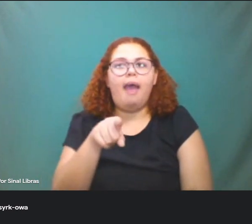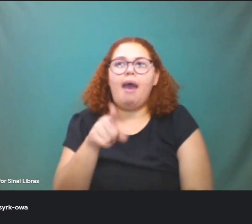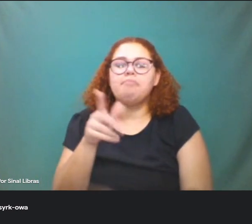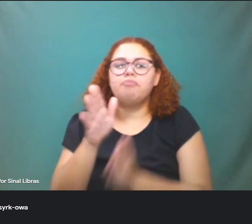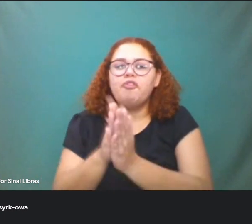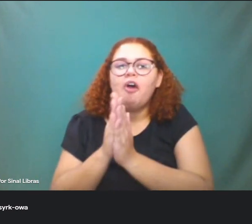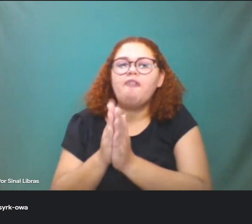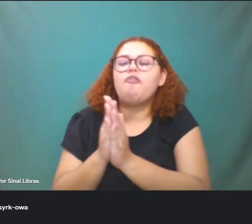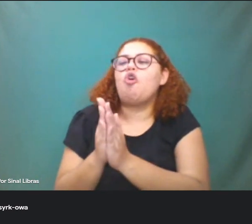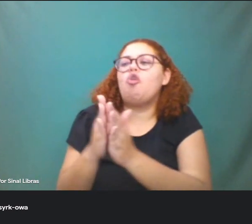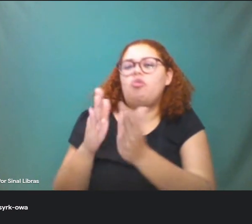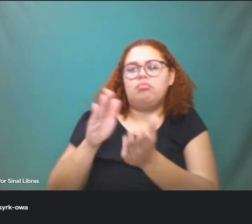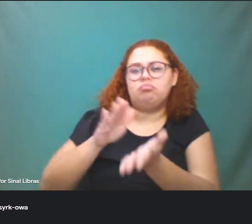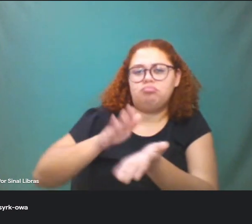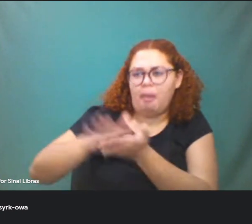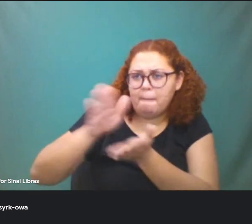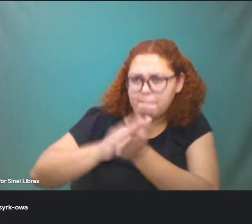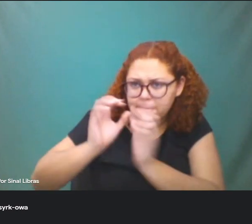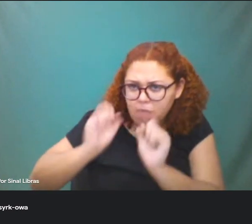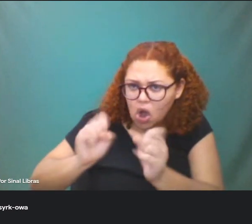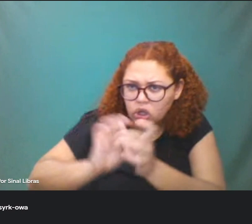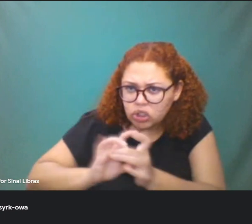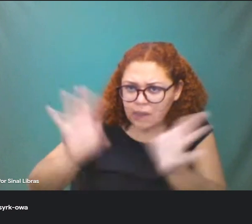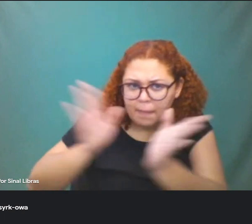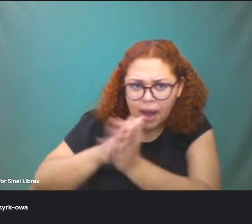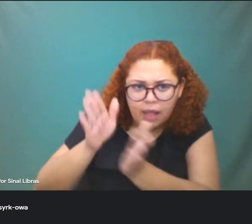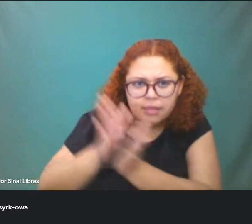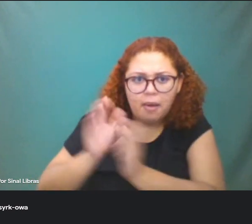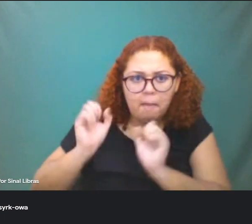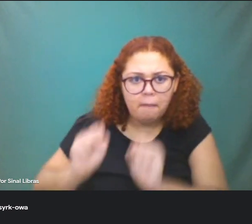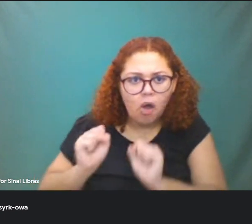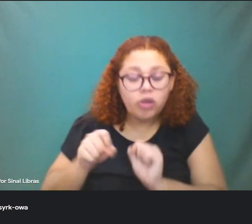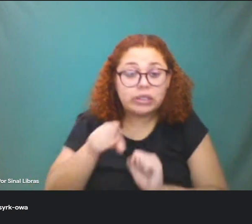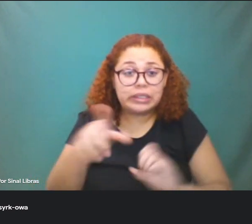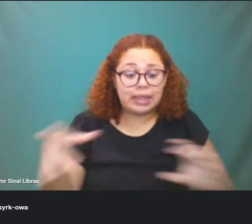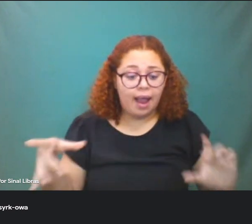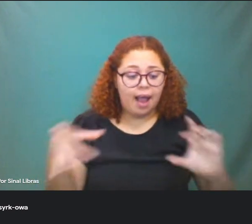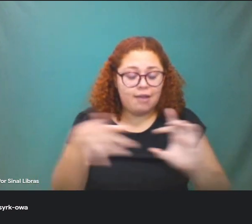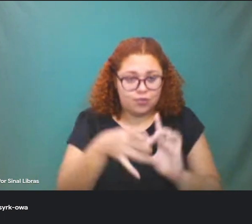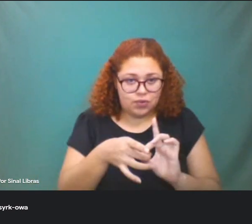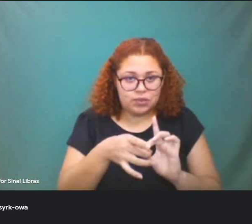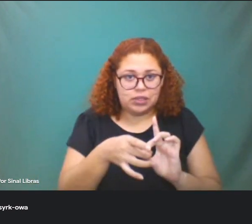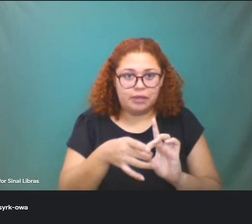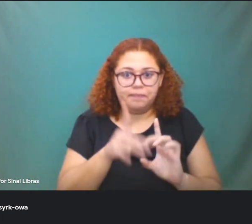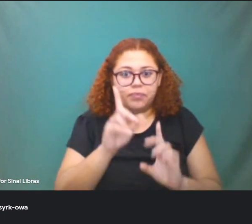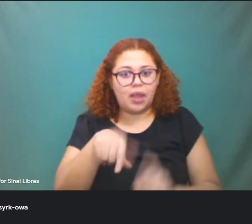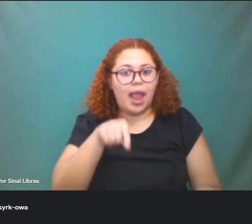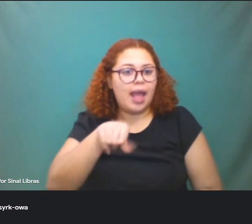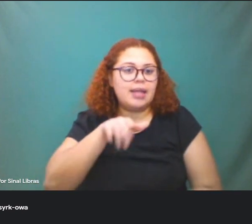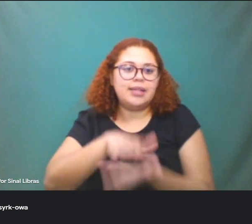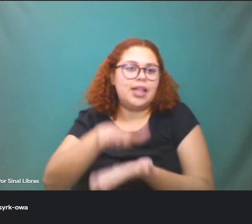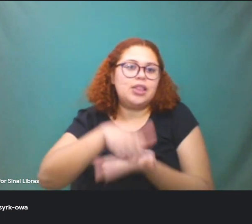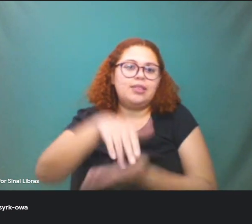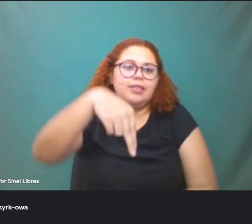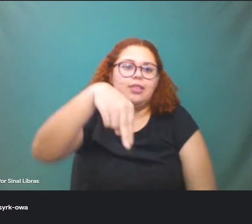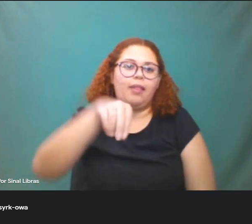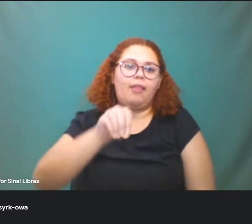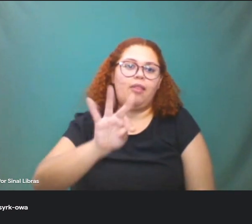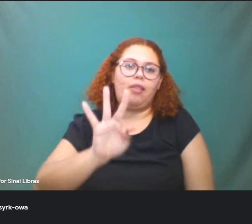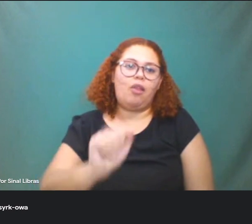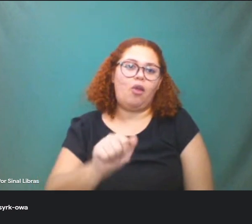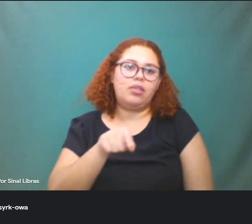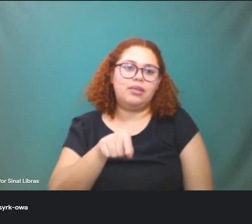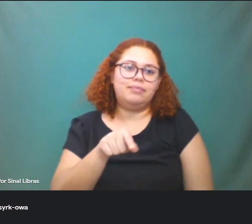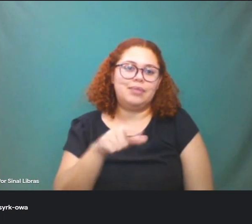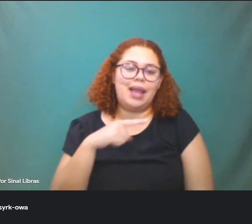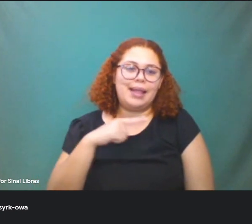associa a uma produtora que tem empresa, vai ser essa nota, e aí ICMS,